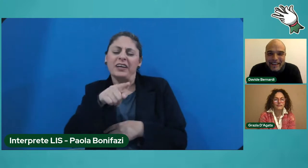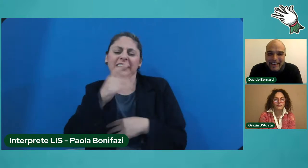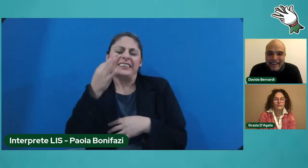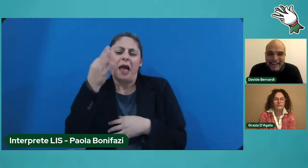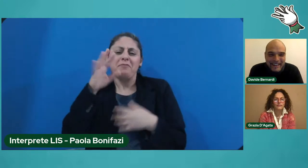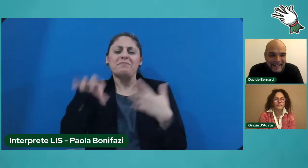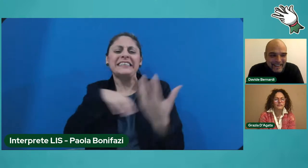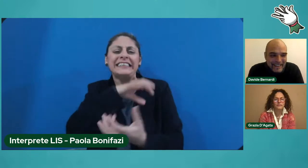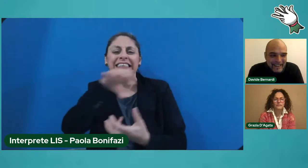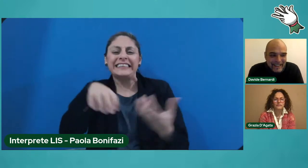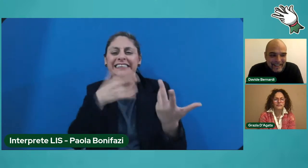che